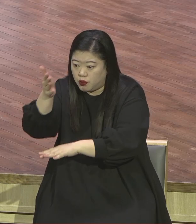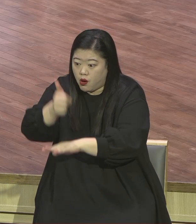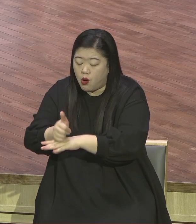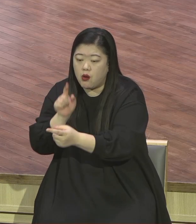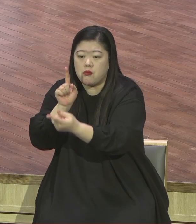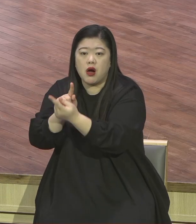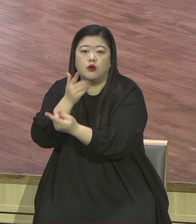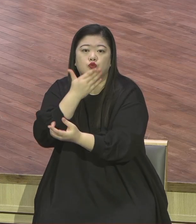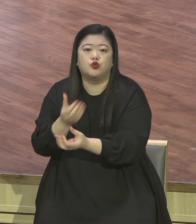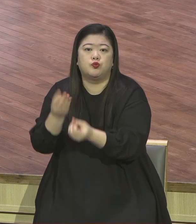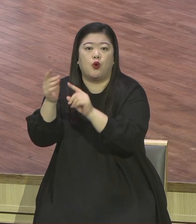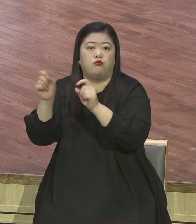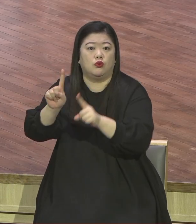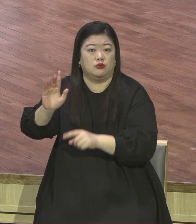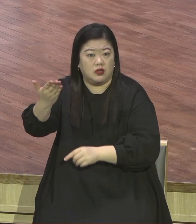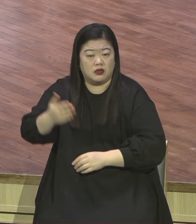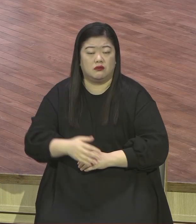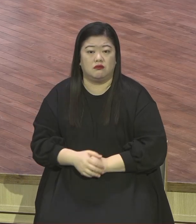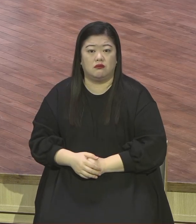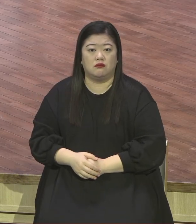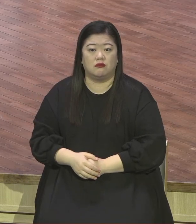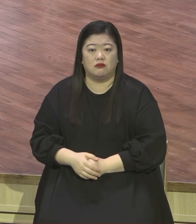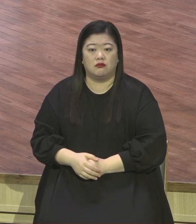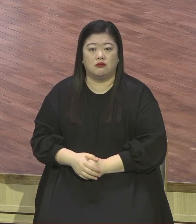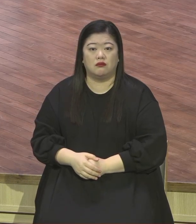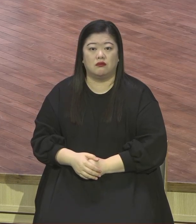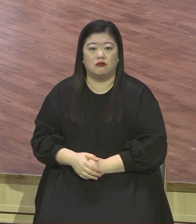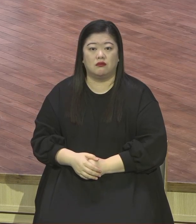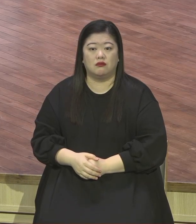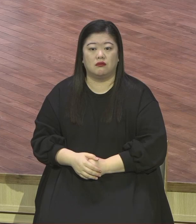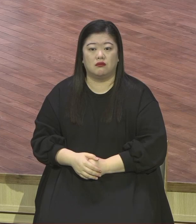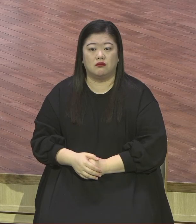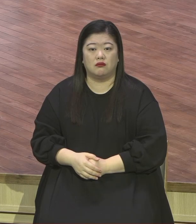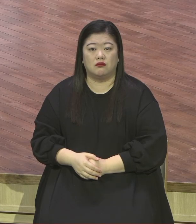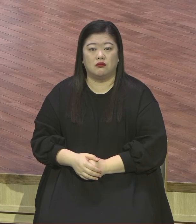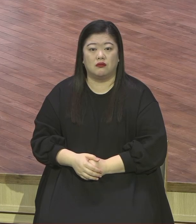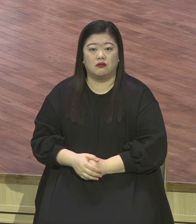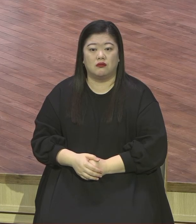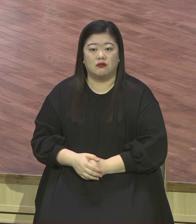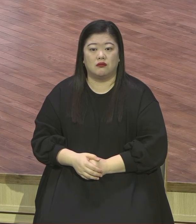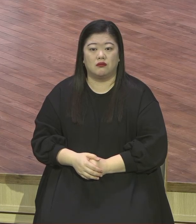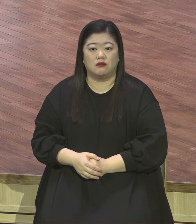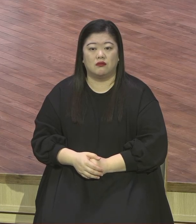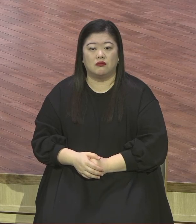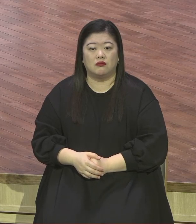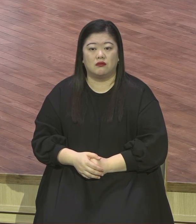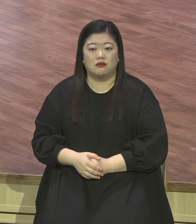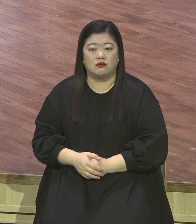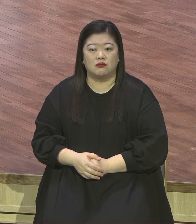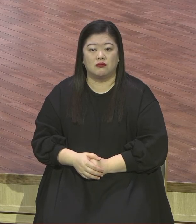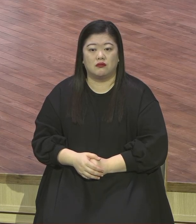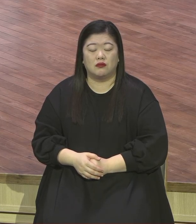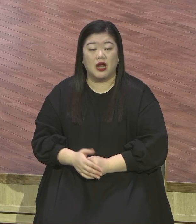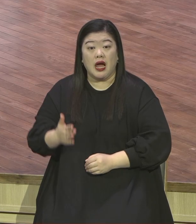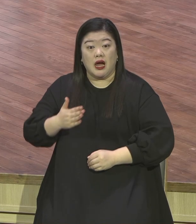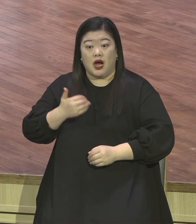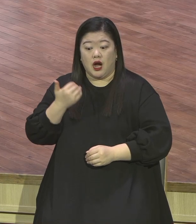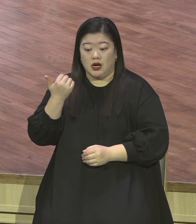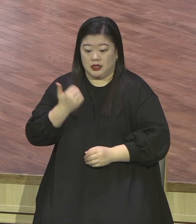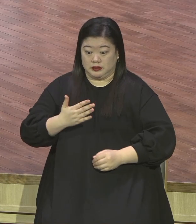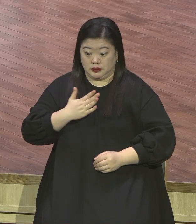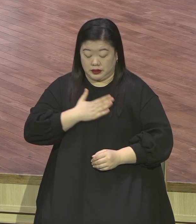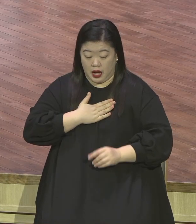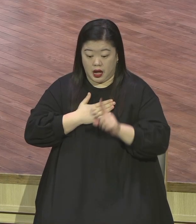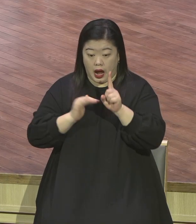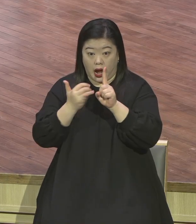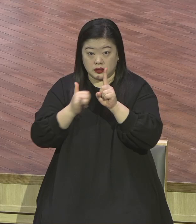이상하게 사람 만났는데 나만 만나면 교회도 잘하던 사람 아내 교회도 잘하던 사람 교회도 떼뜸뜸